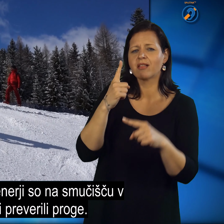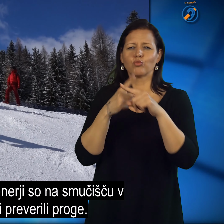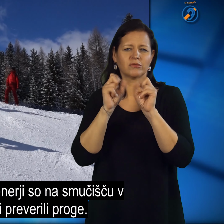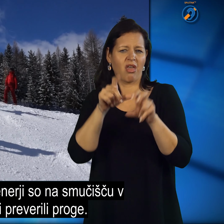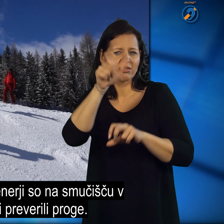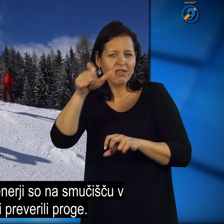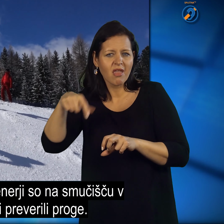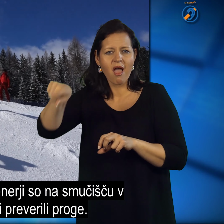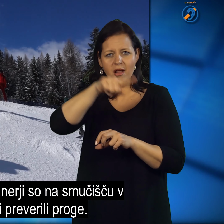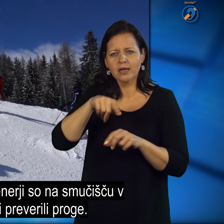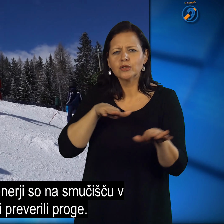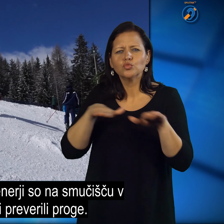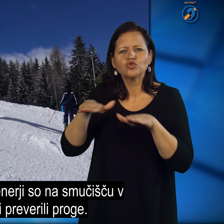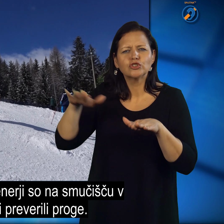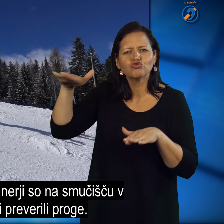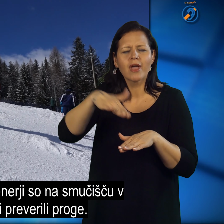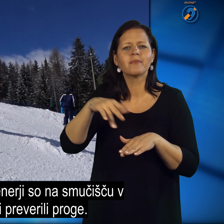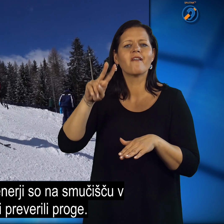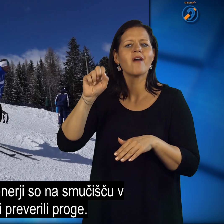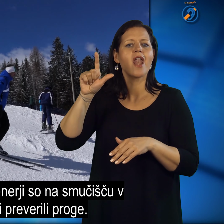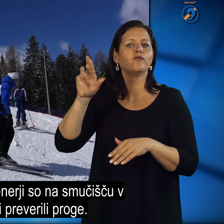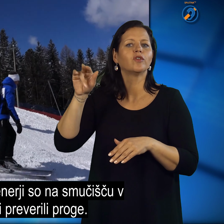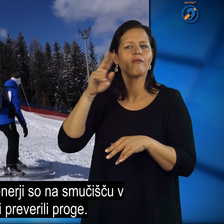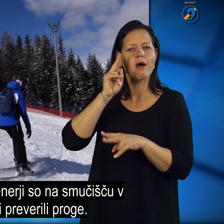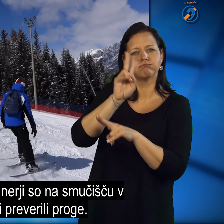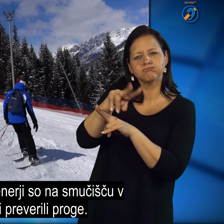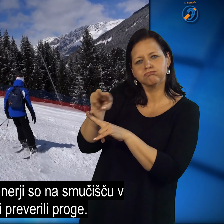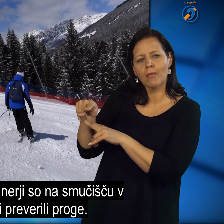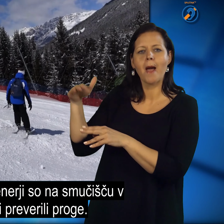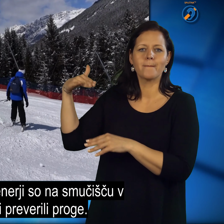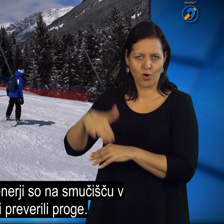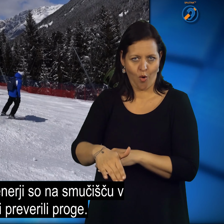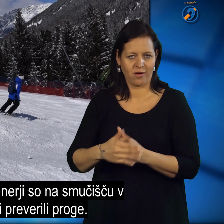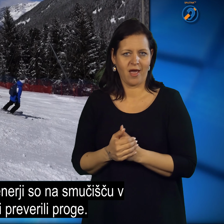Delegati in trenerji so na smučišču v Valfurvi preverili proge.